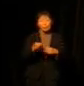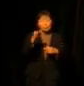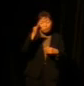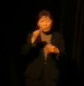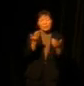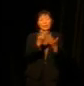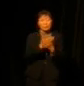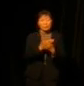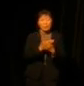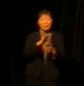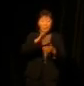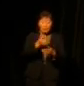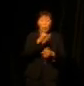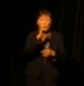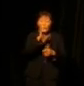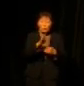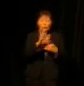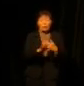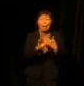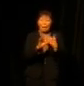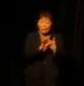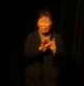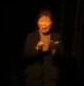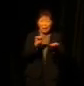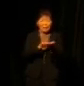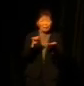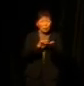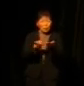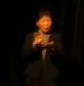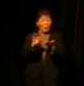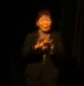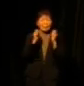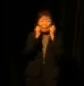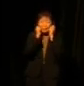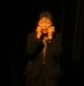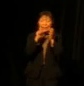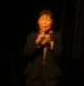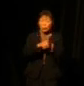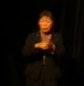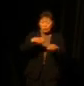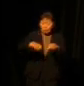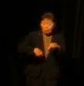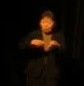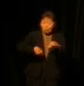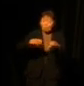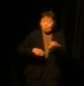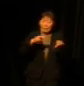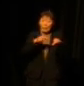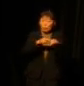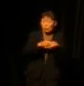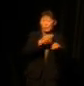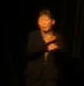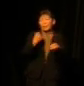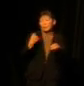るとね、とにかくスマホがね、使えない時にこれ手巻きでやったり太陽電池でできますから、わざわざね、本当にどっかに